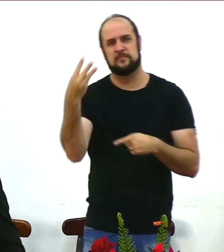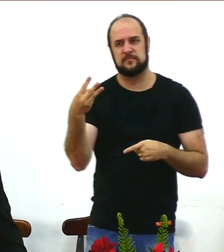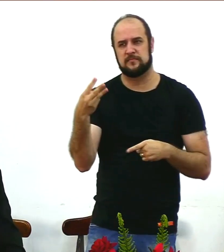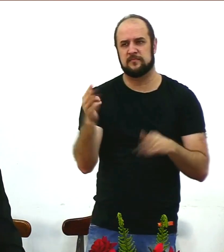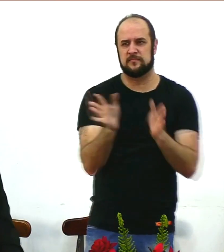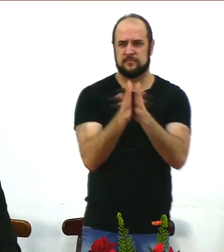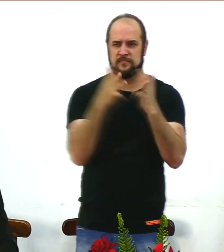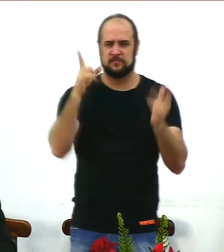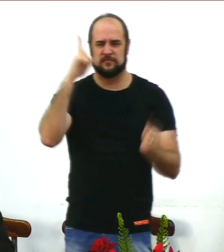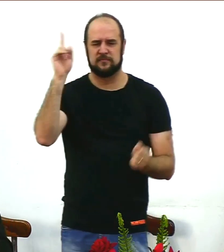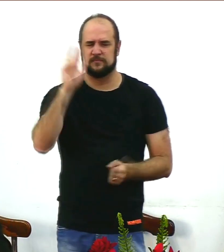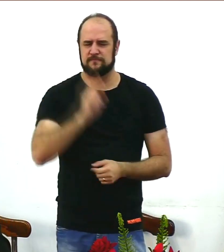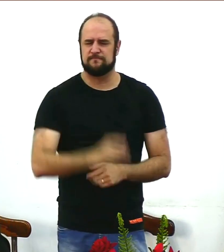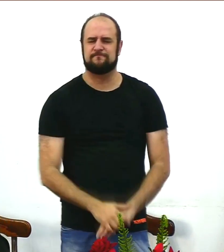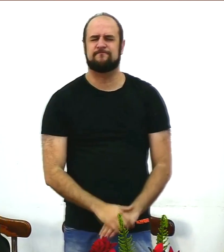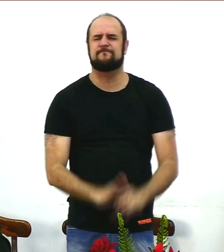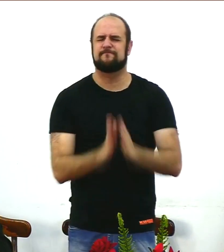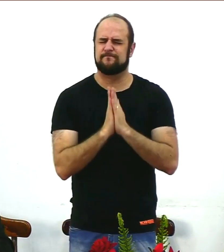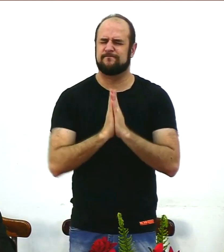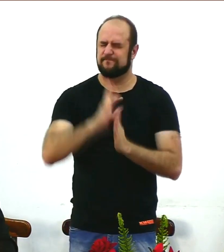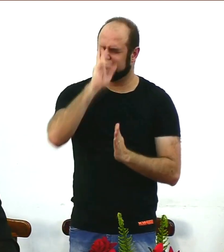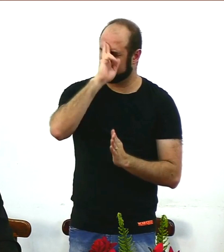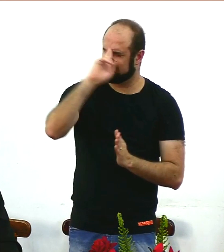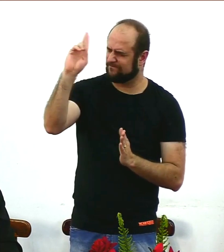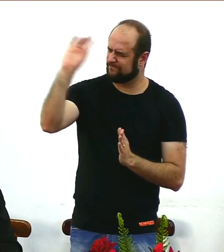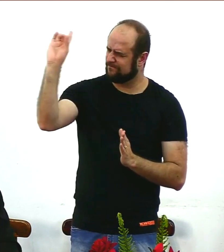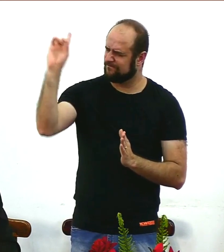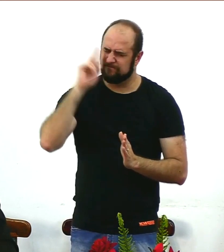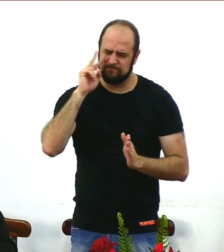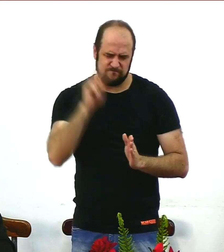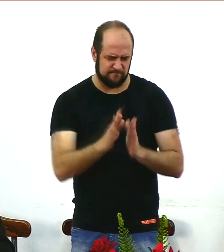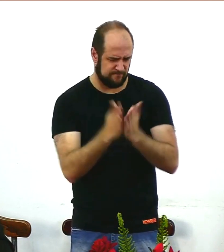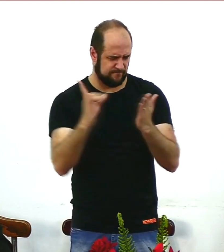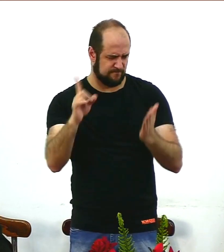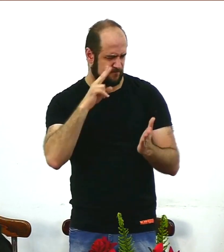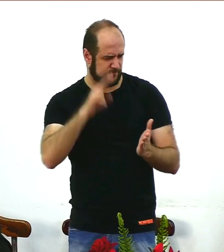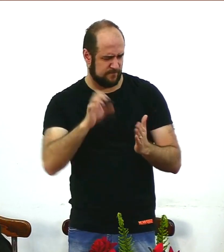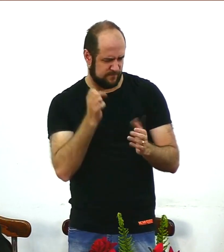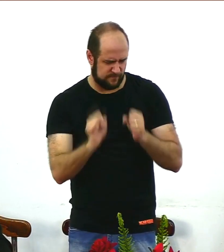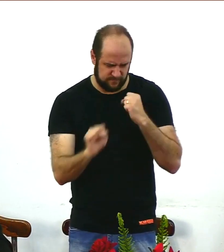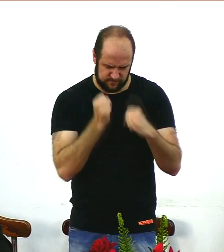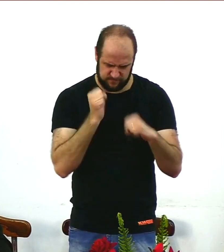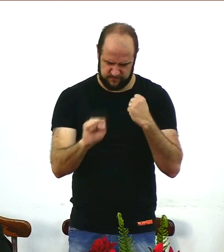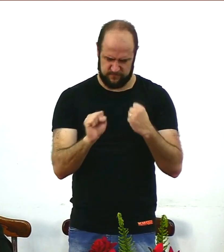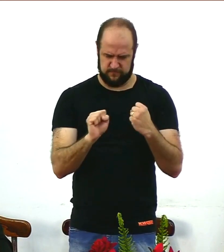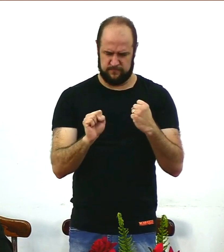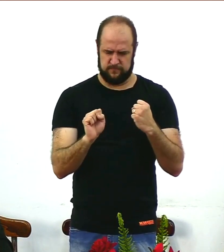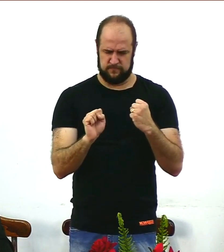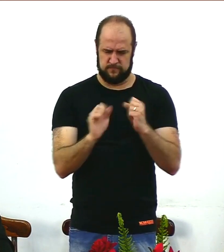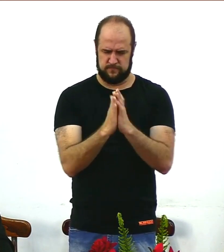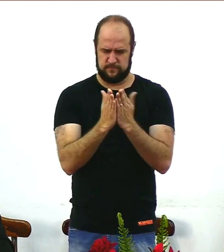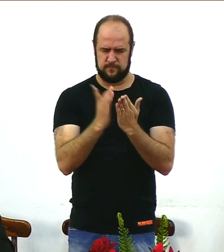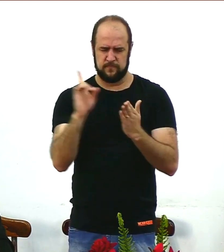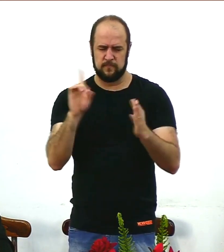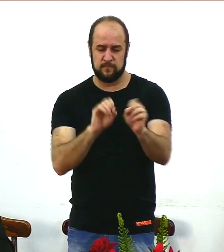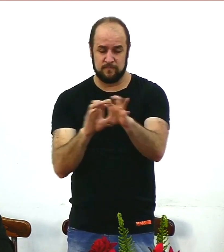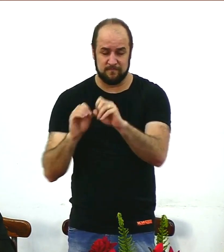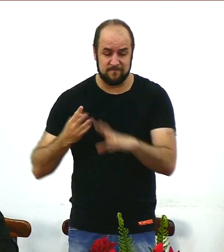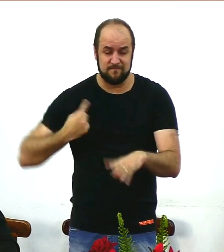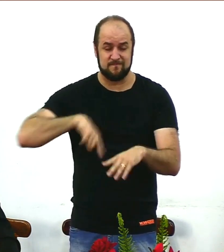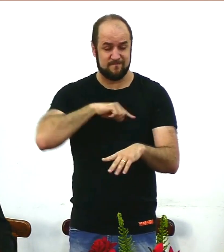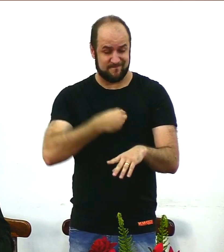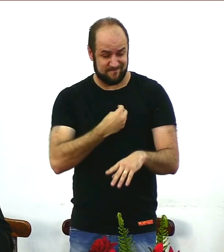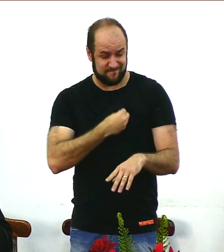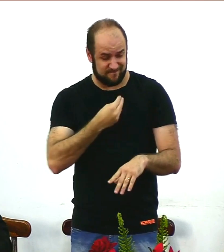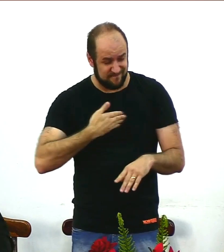também atravessou o seu momento mais difícil. O Senhor permitiu que se levantasse um novo templo. Um dia nós estaremos todos juntos